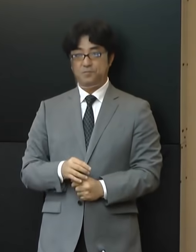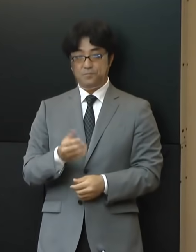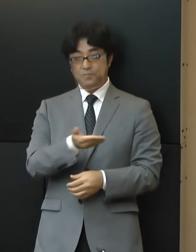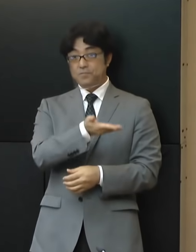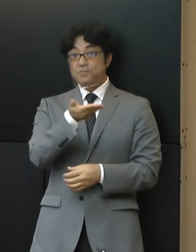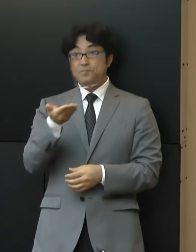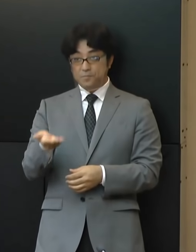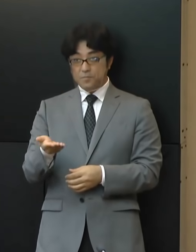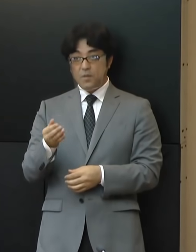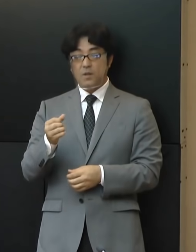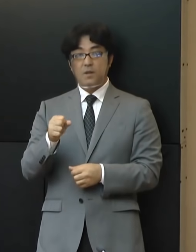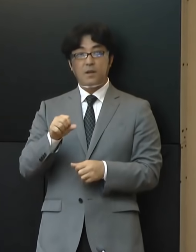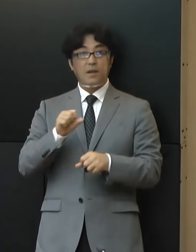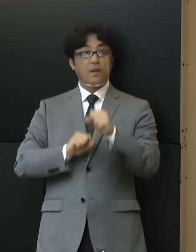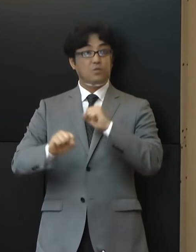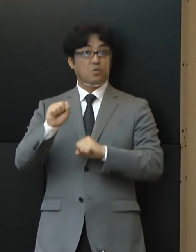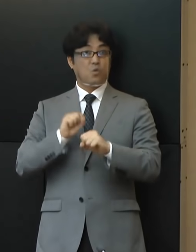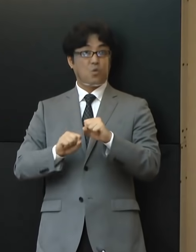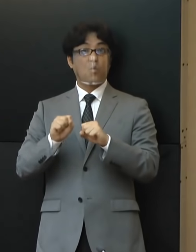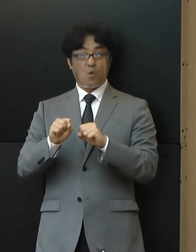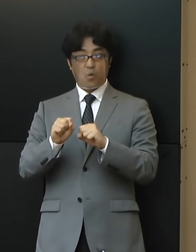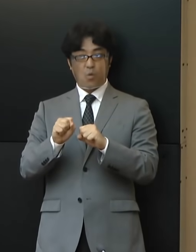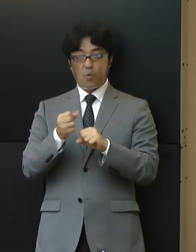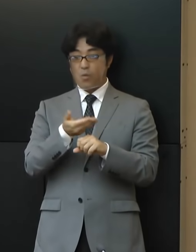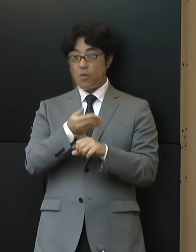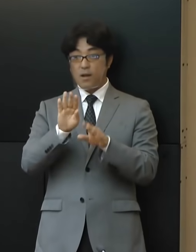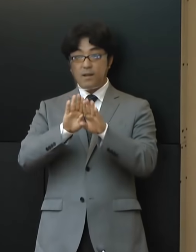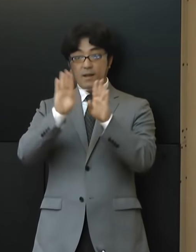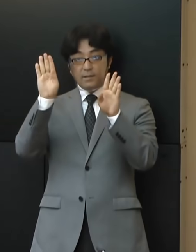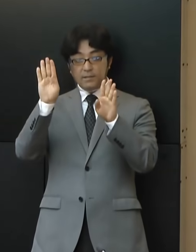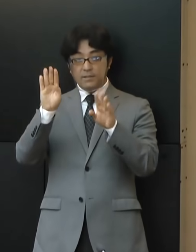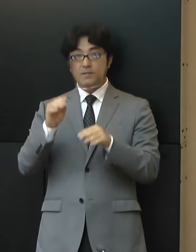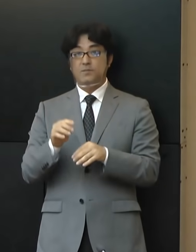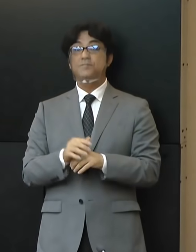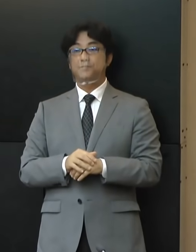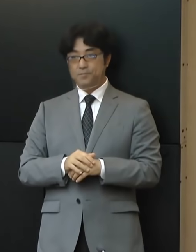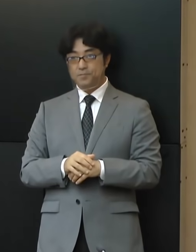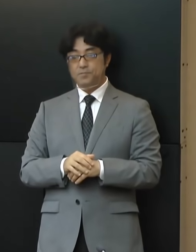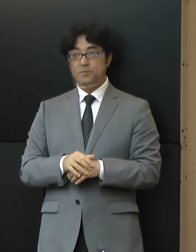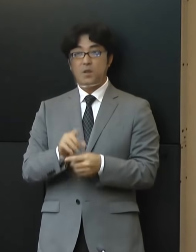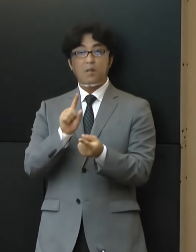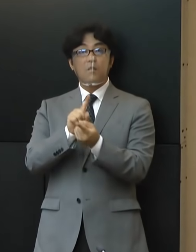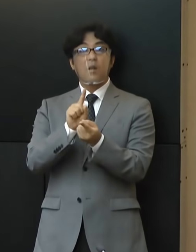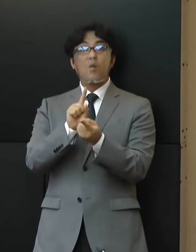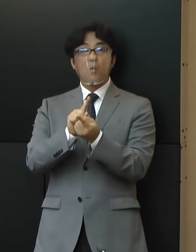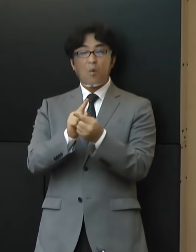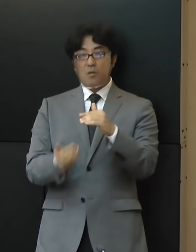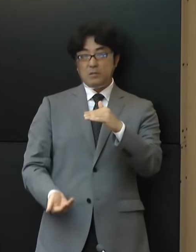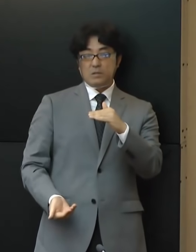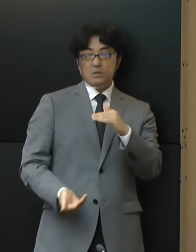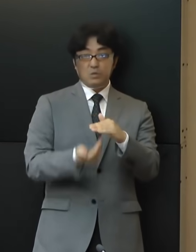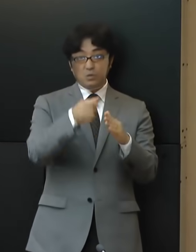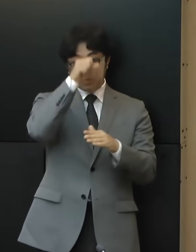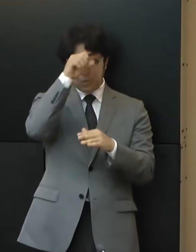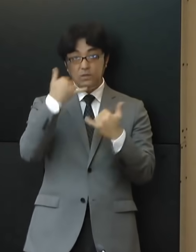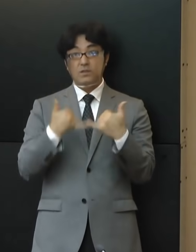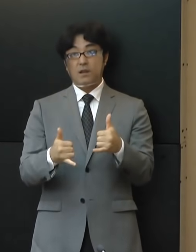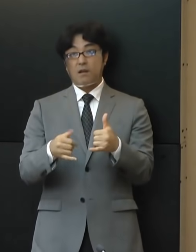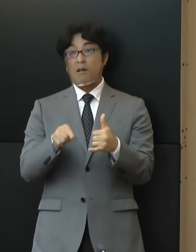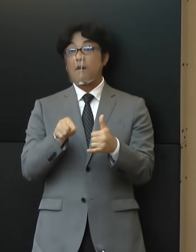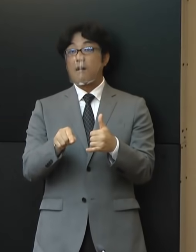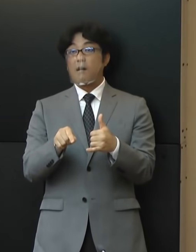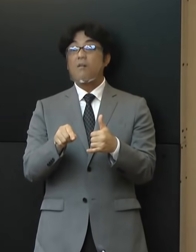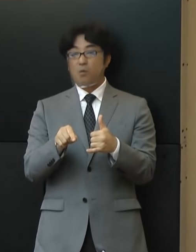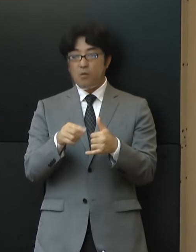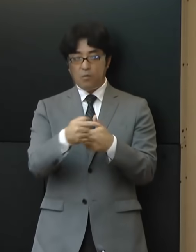な活動再開のフェーズに入っていった場合にですね、対応としてはハイリスク者の方々をしっかり守っていくという意味で引き